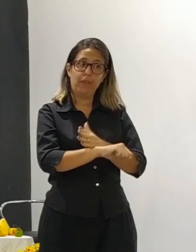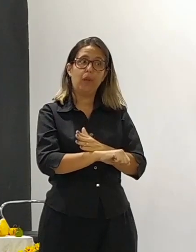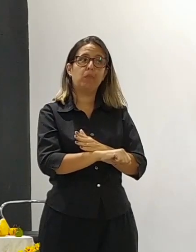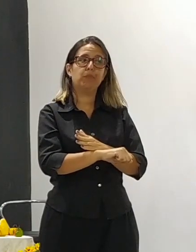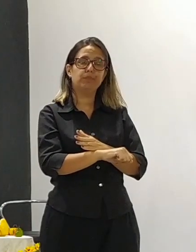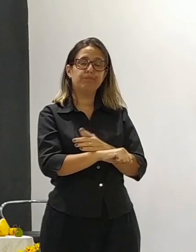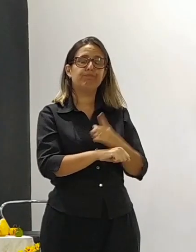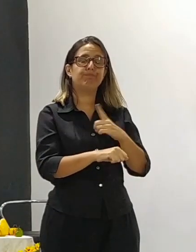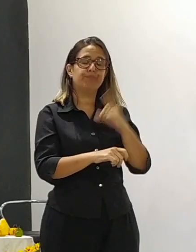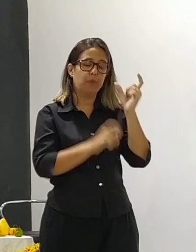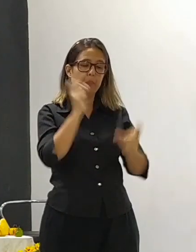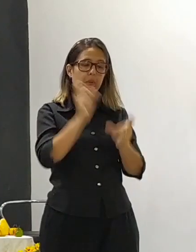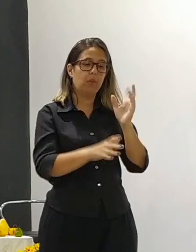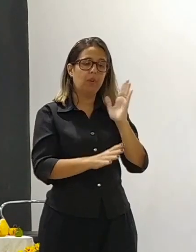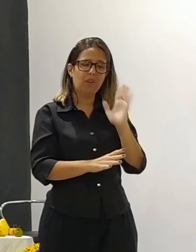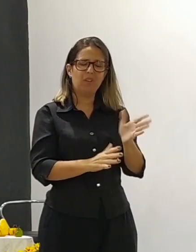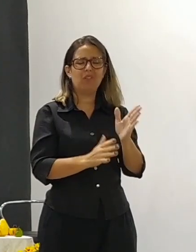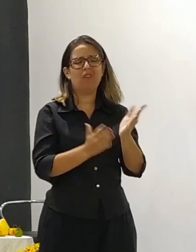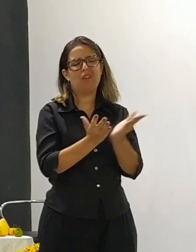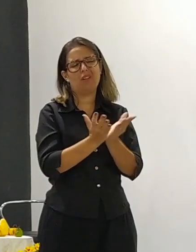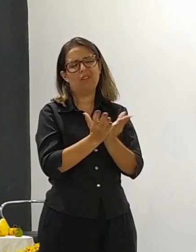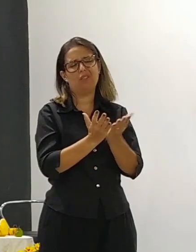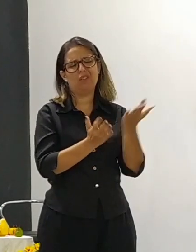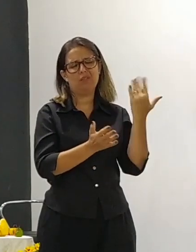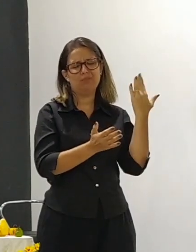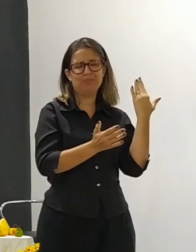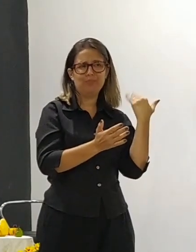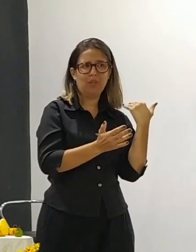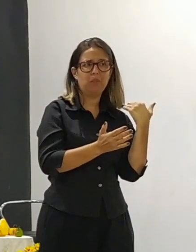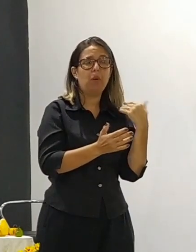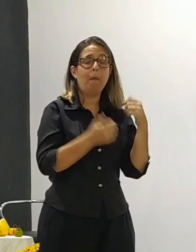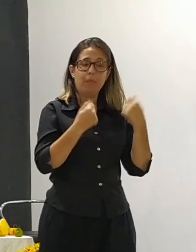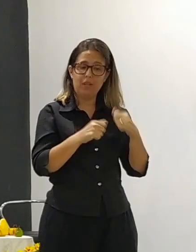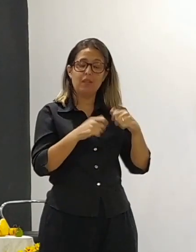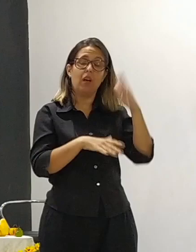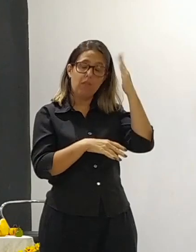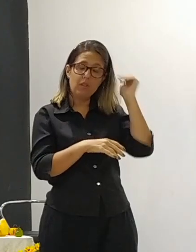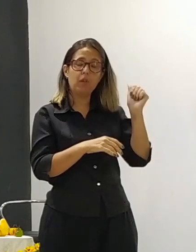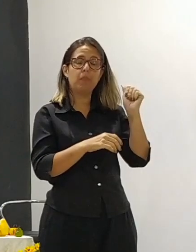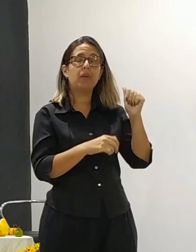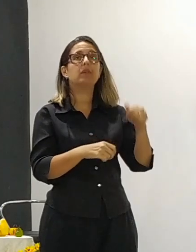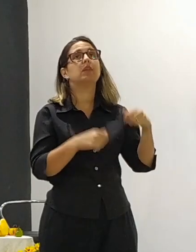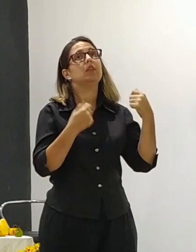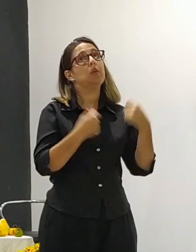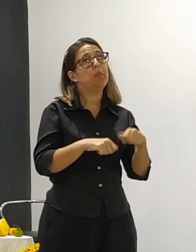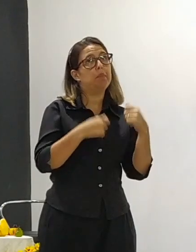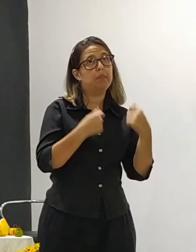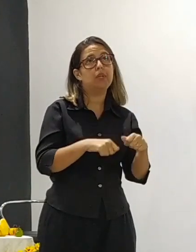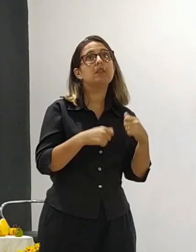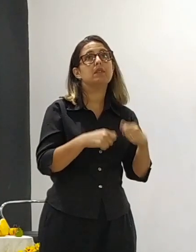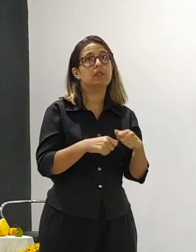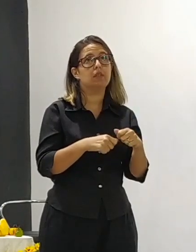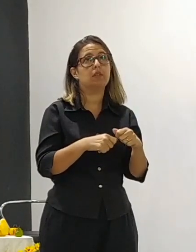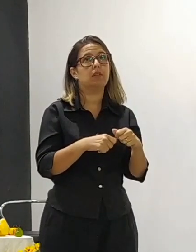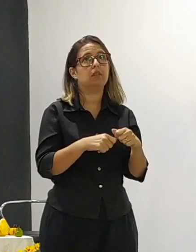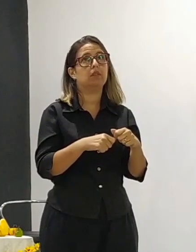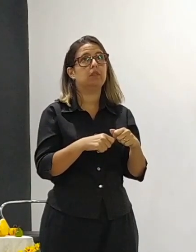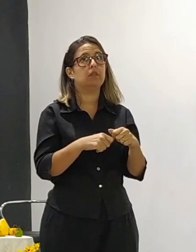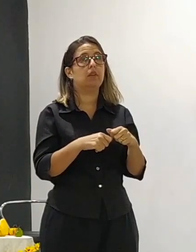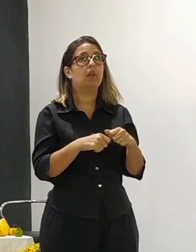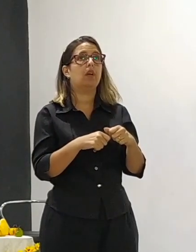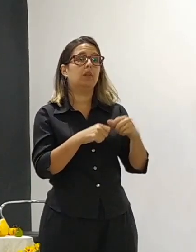muito tempo, já devia ser mestre, né? Ainda necessitais que se vos torne